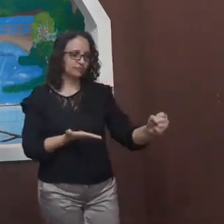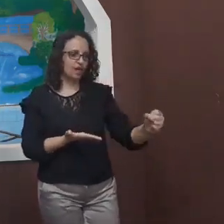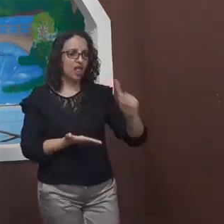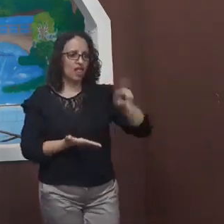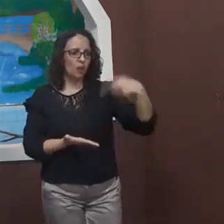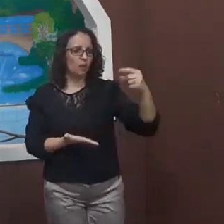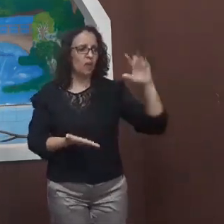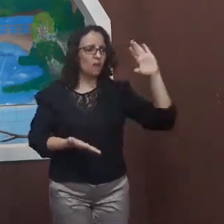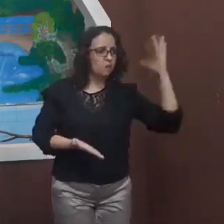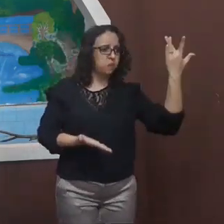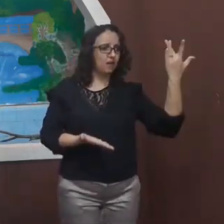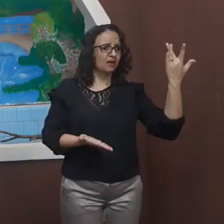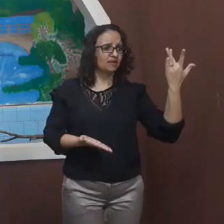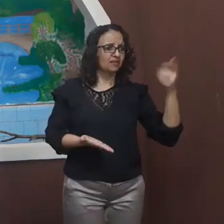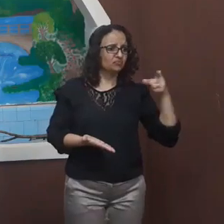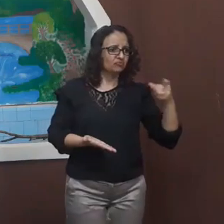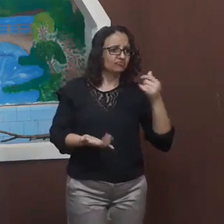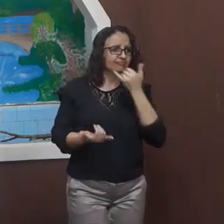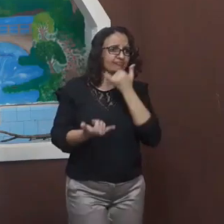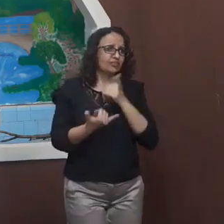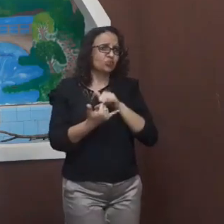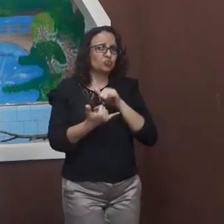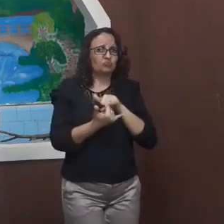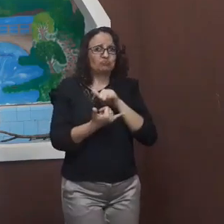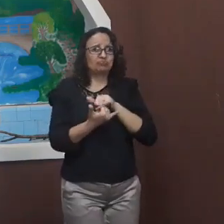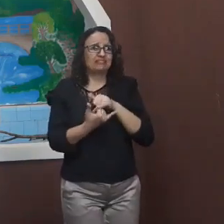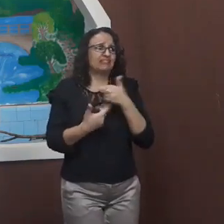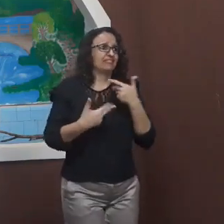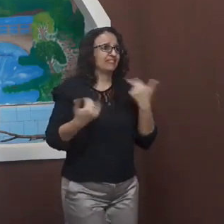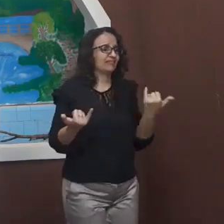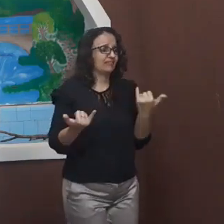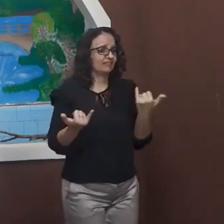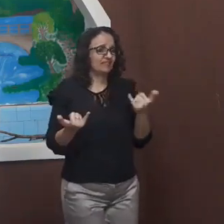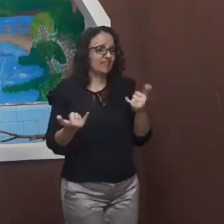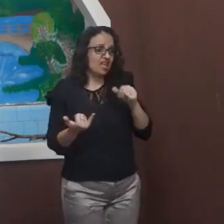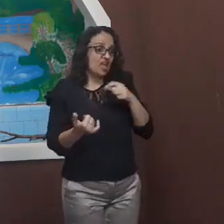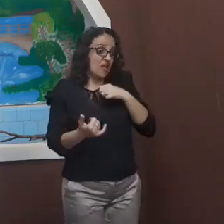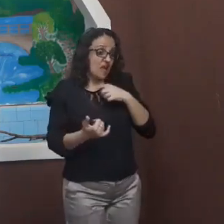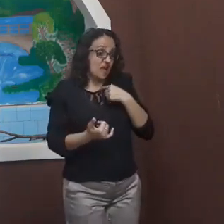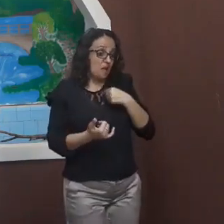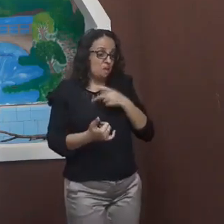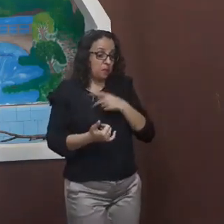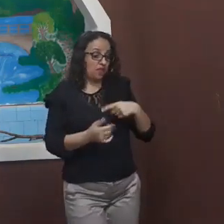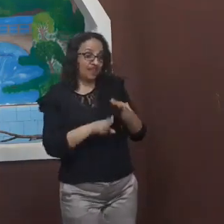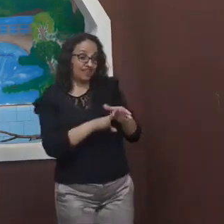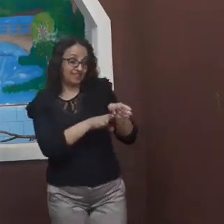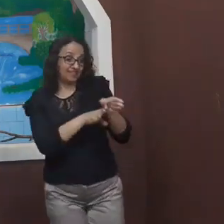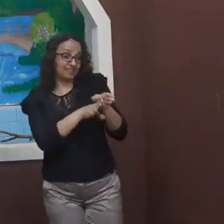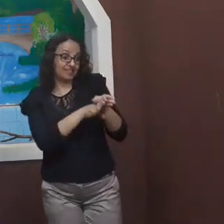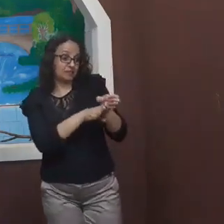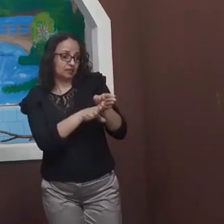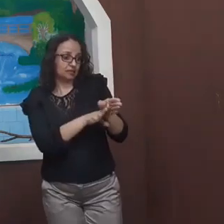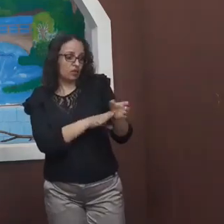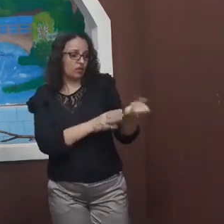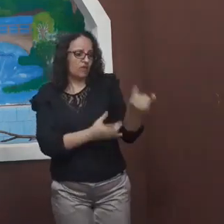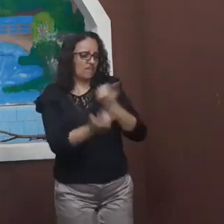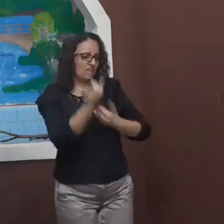vai deixar até eu sem palavras, né, se eu querer orientar você. Mas eu já te falo